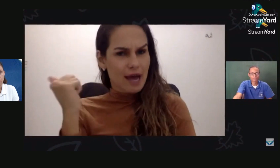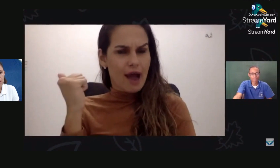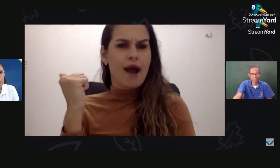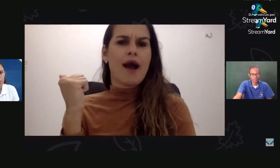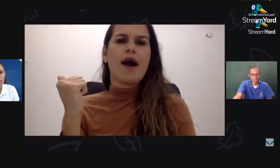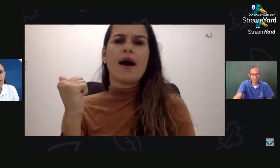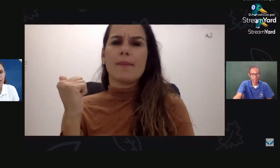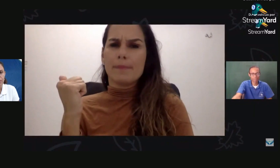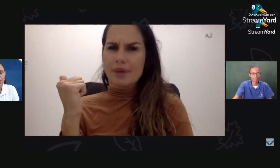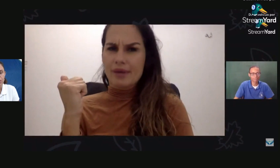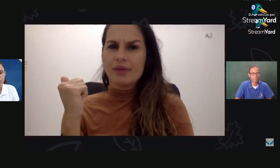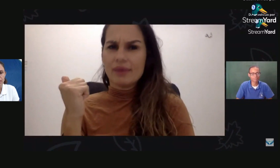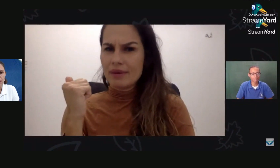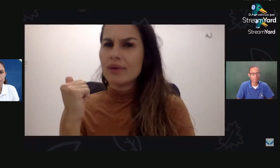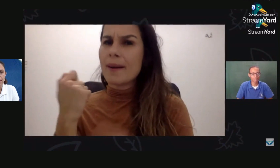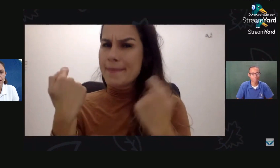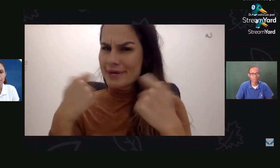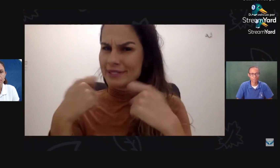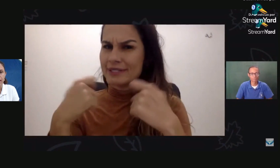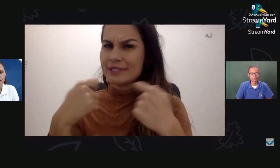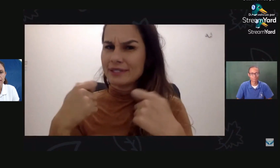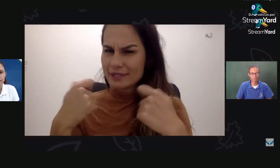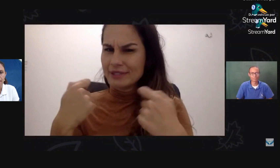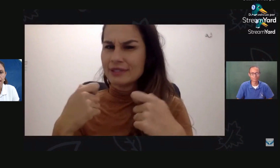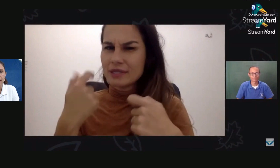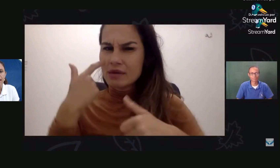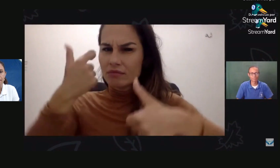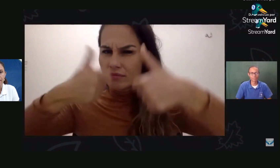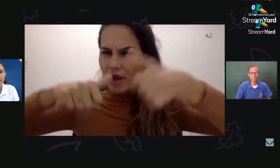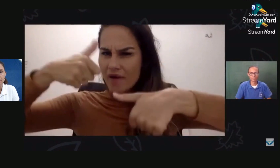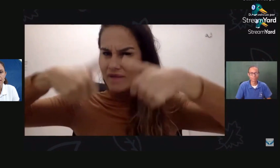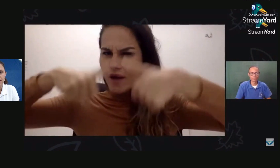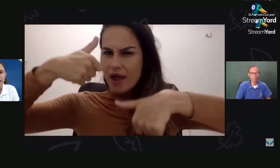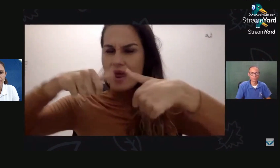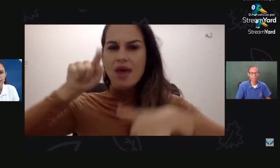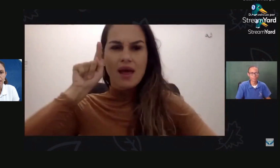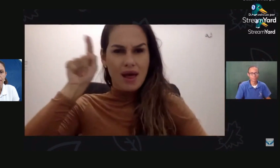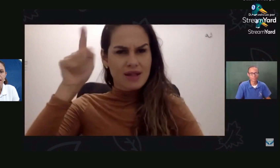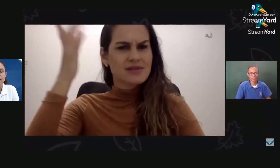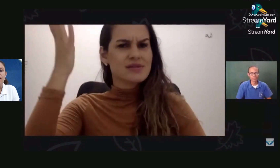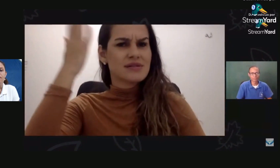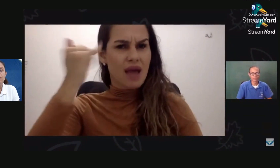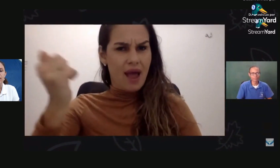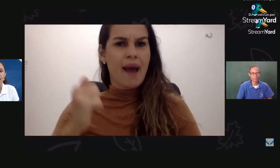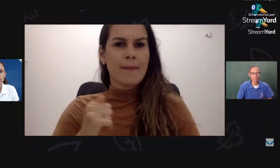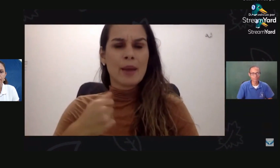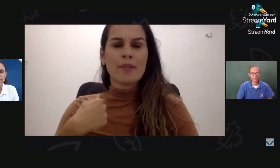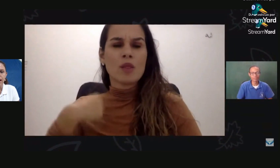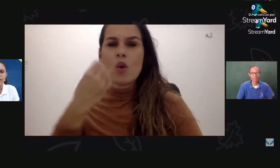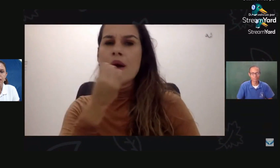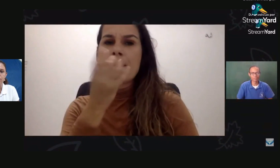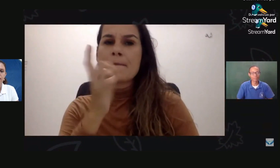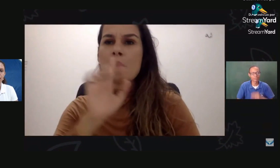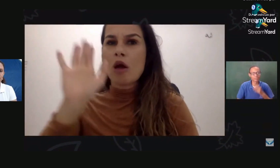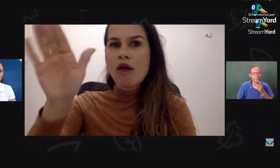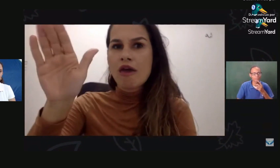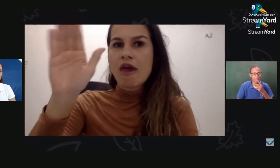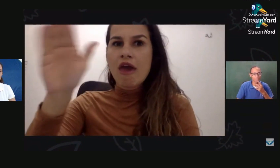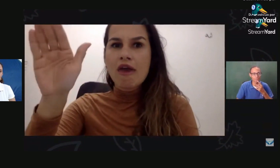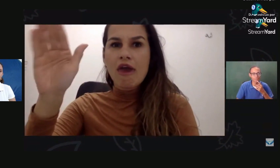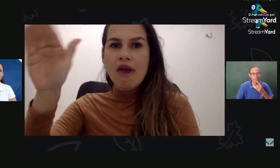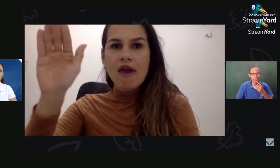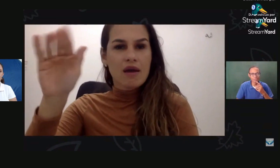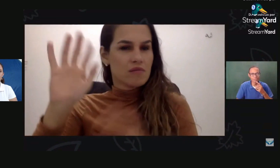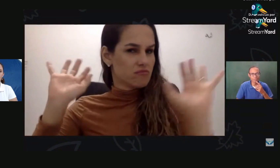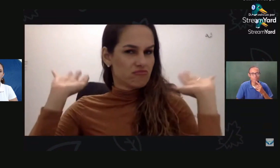conversava com o responsável da instituição para que ele pudesse saber, né, para que ele precisasse saber, fizesse uma avaliação se aquele